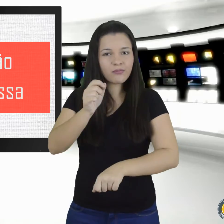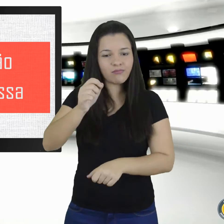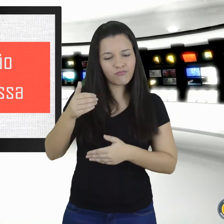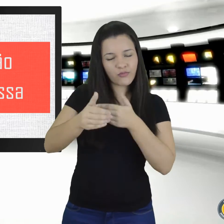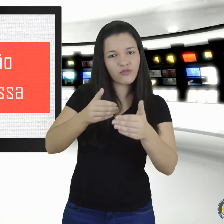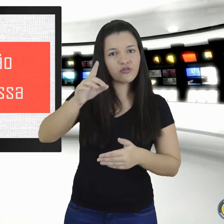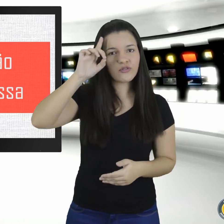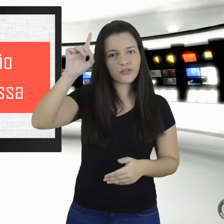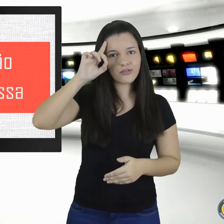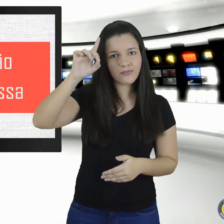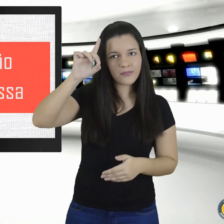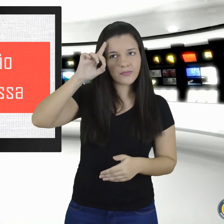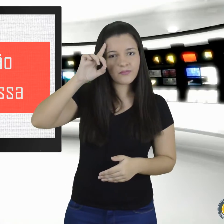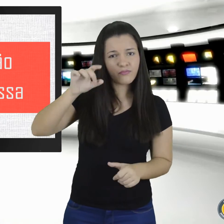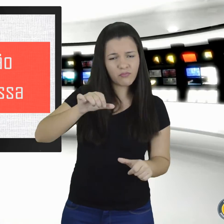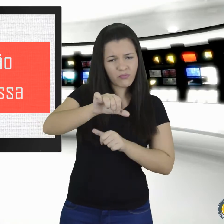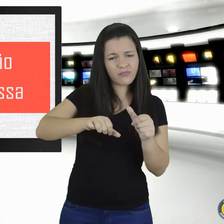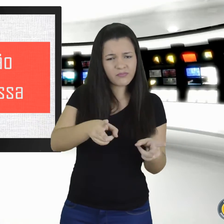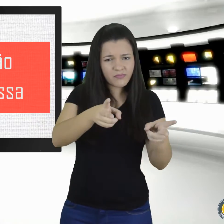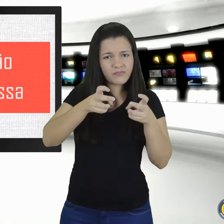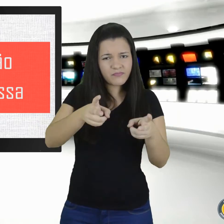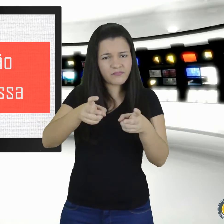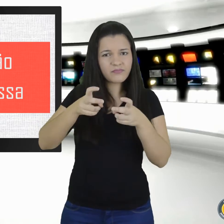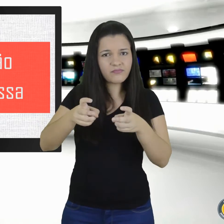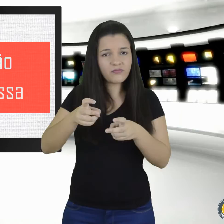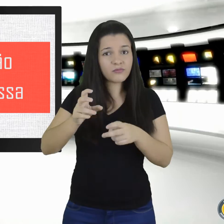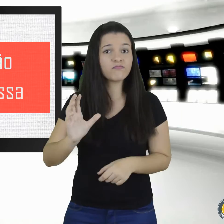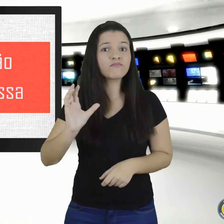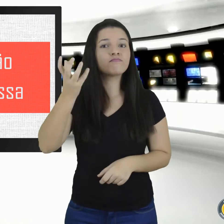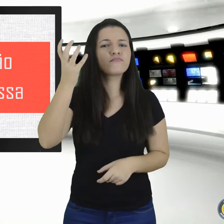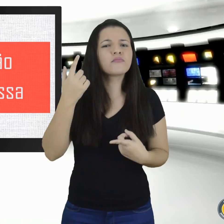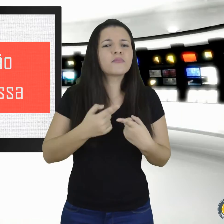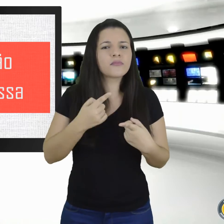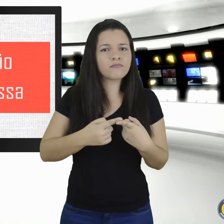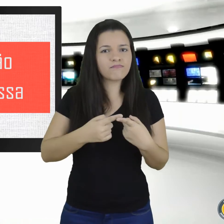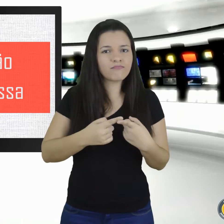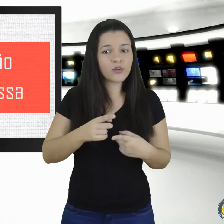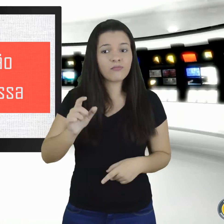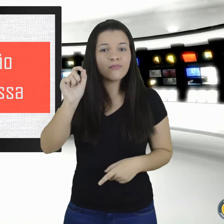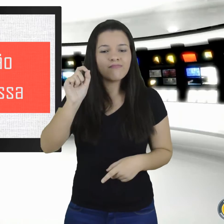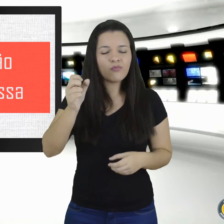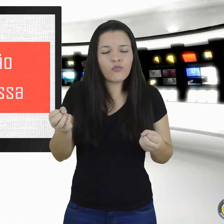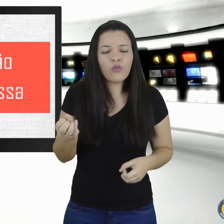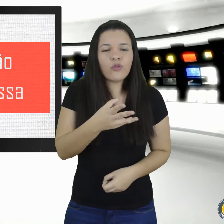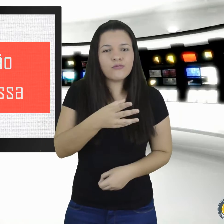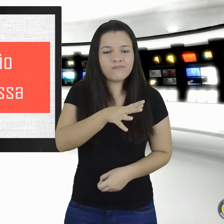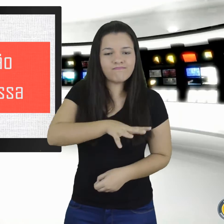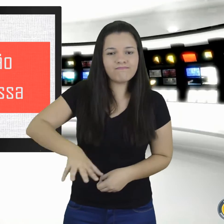dia. As mudanças, observa, aconteceram devido a um novo cenário,